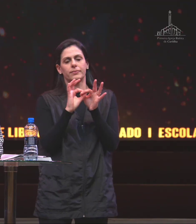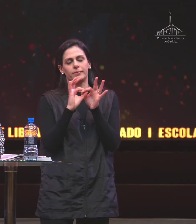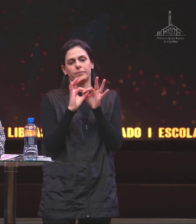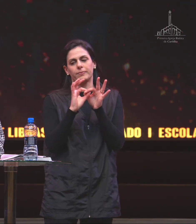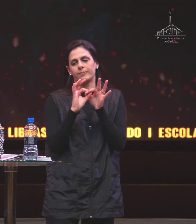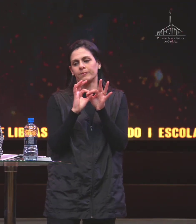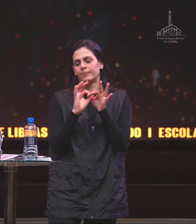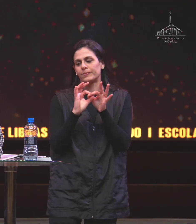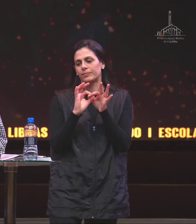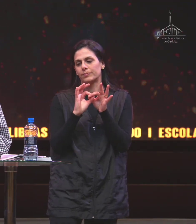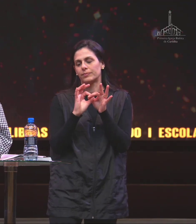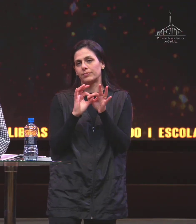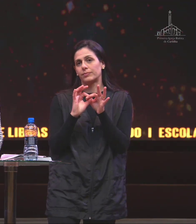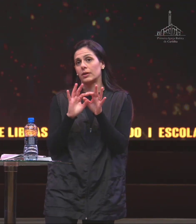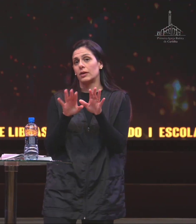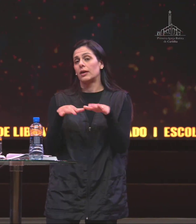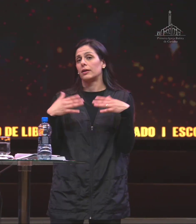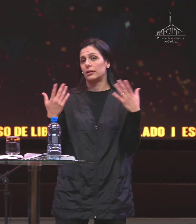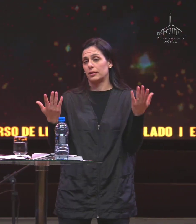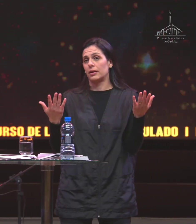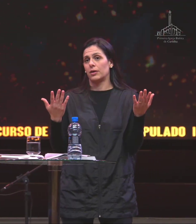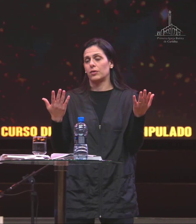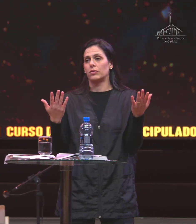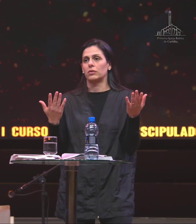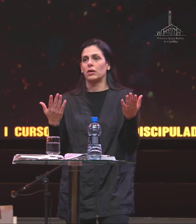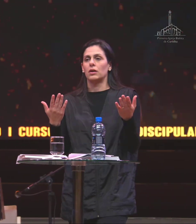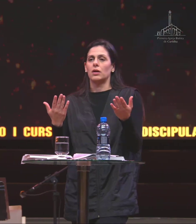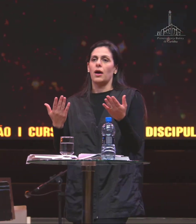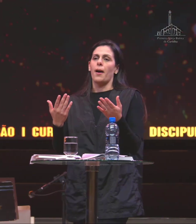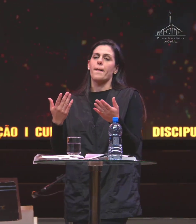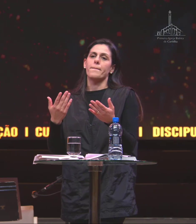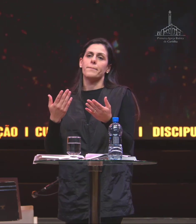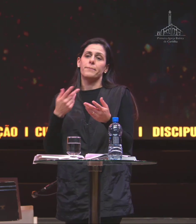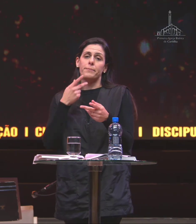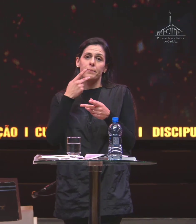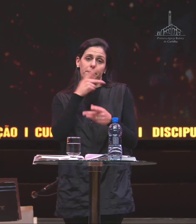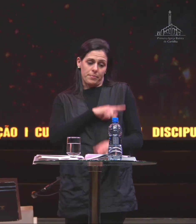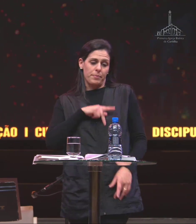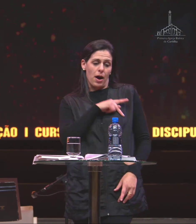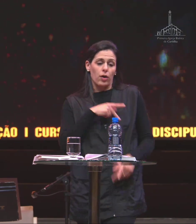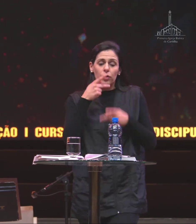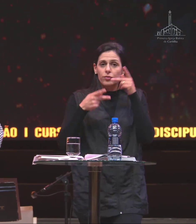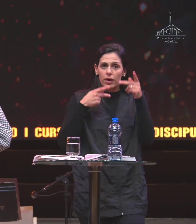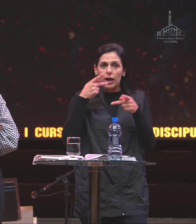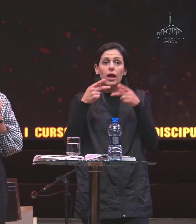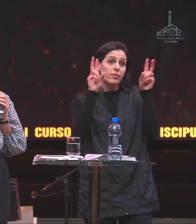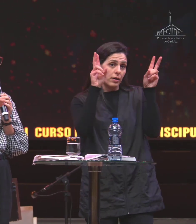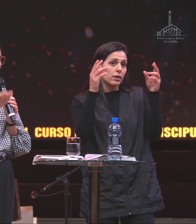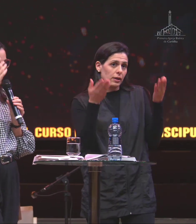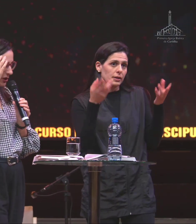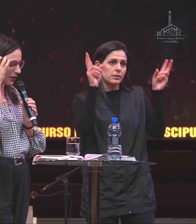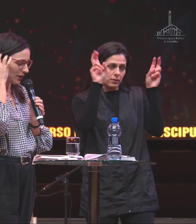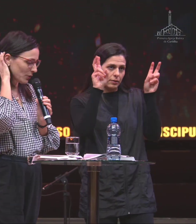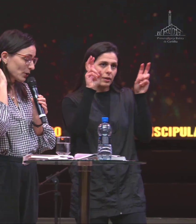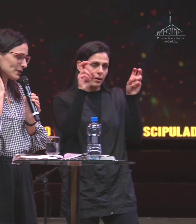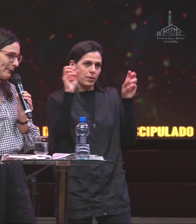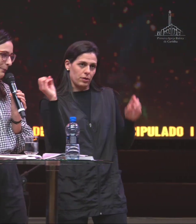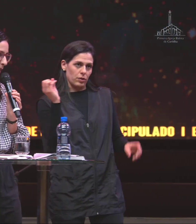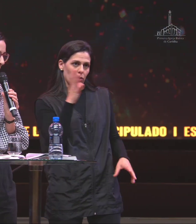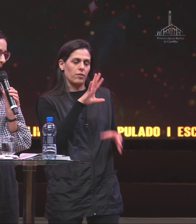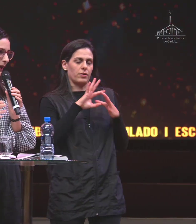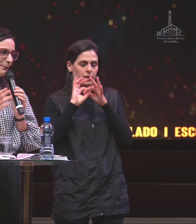que eu preciso escrever uma carta de recomendação sobre mim mesmo? Se você não sabe, Paulo foi